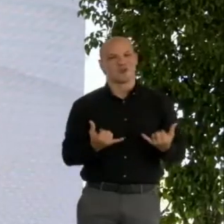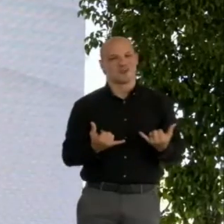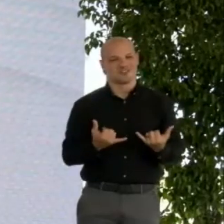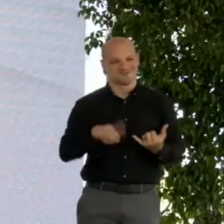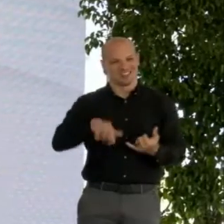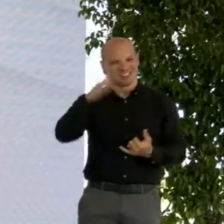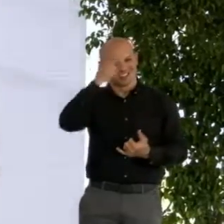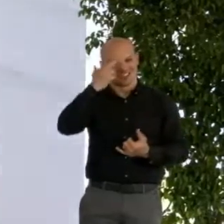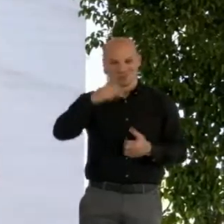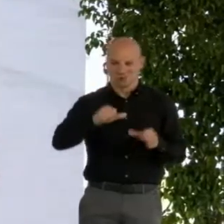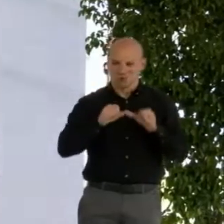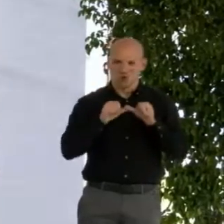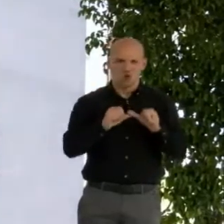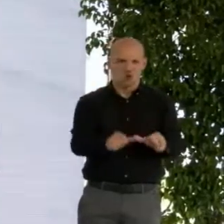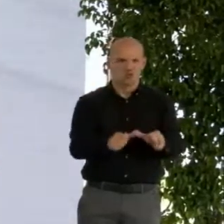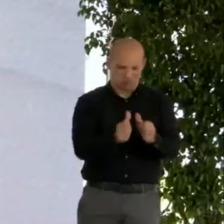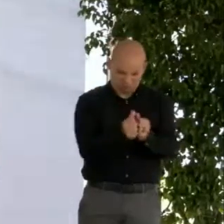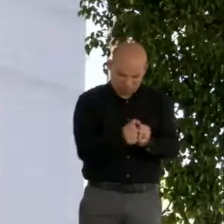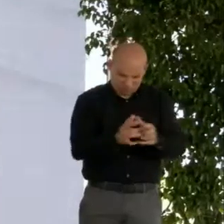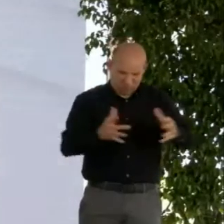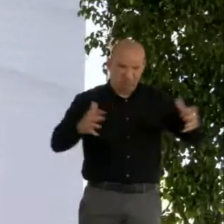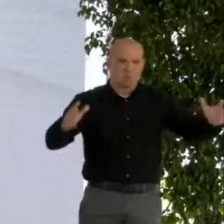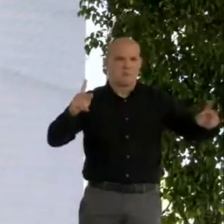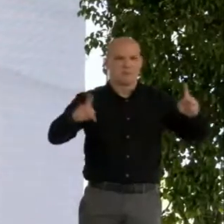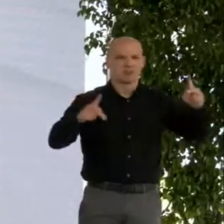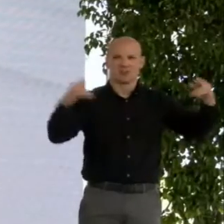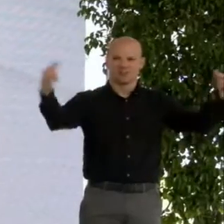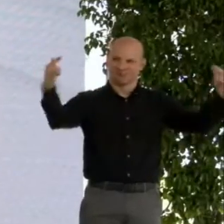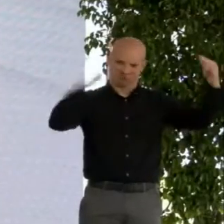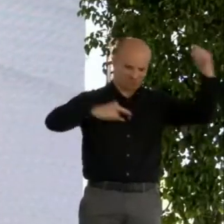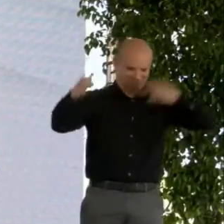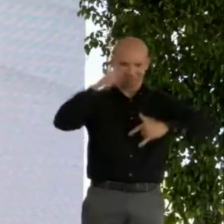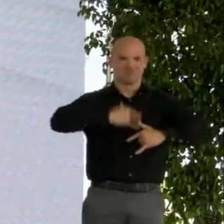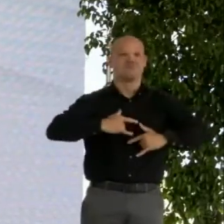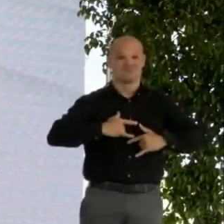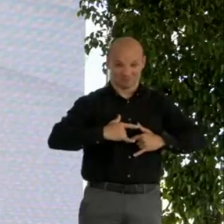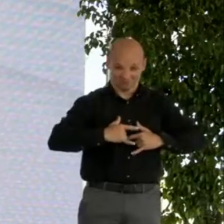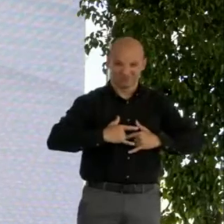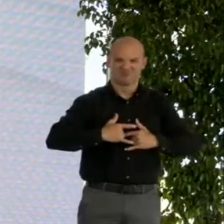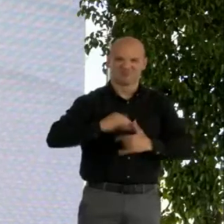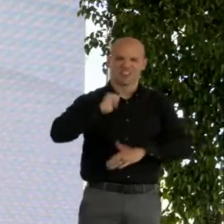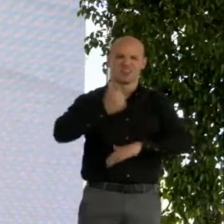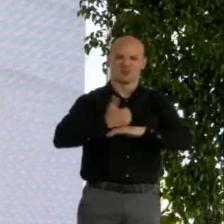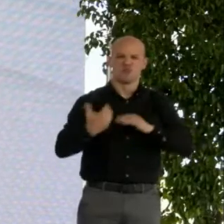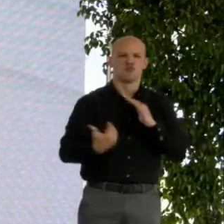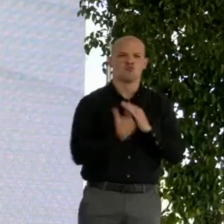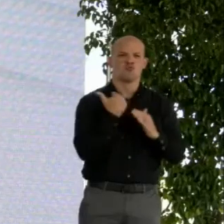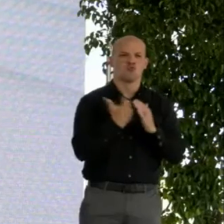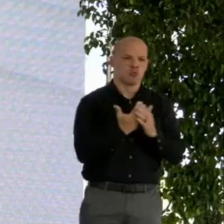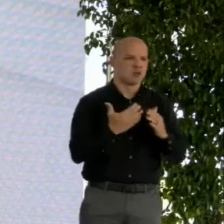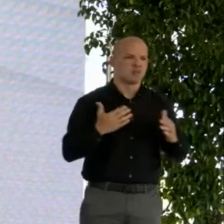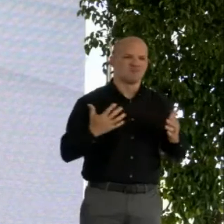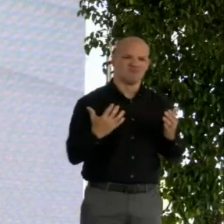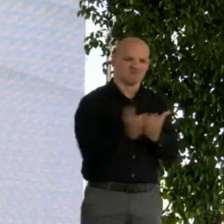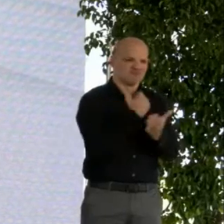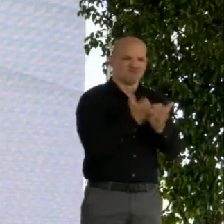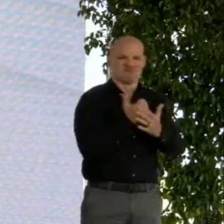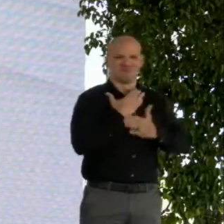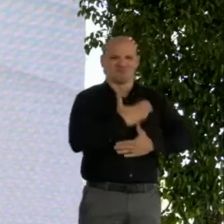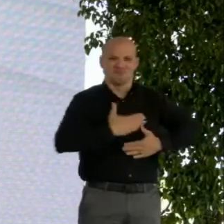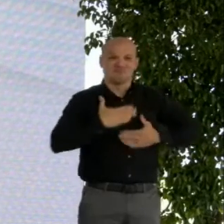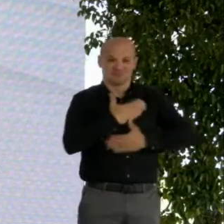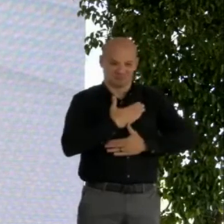vamos a continuar ampliando nuestra oferta turística, creando nuevas oportunidades de diversión y logrando que